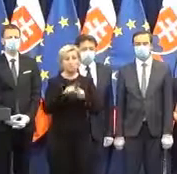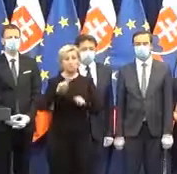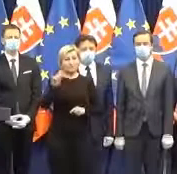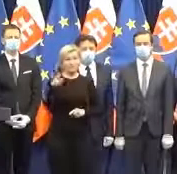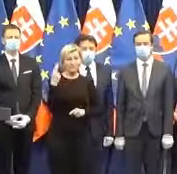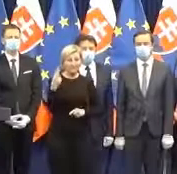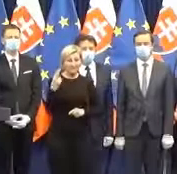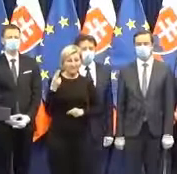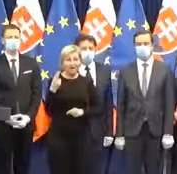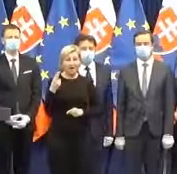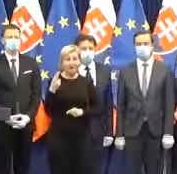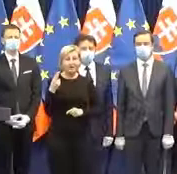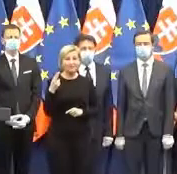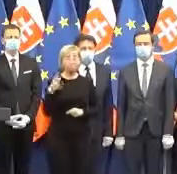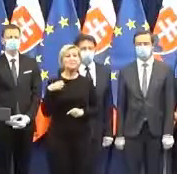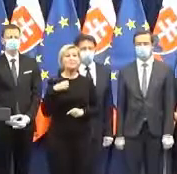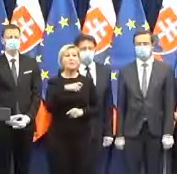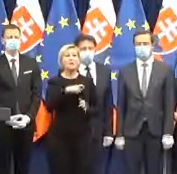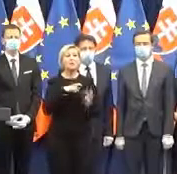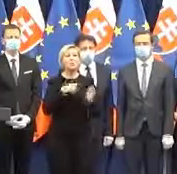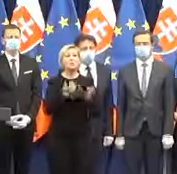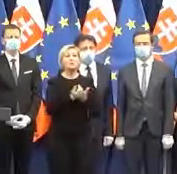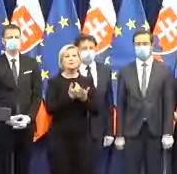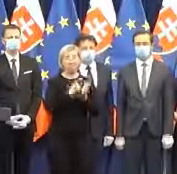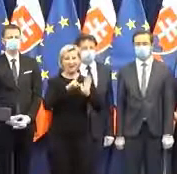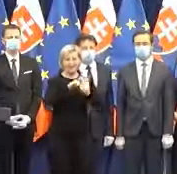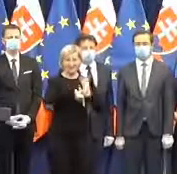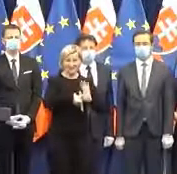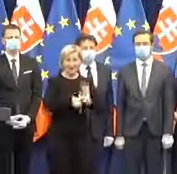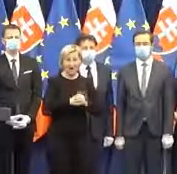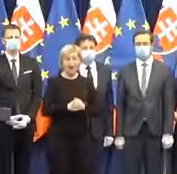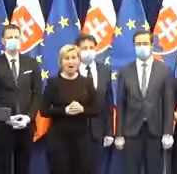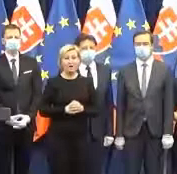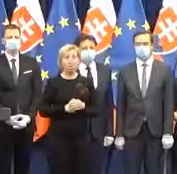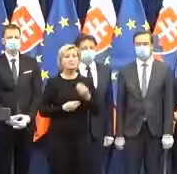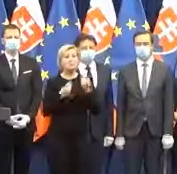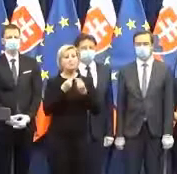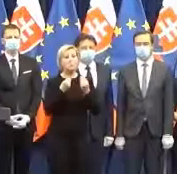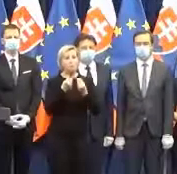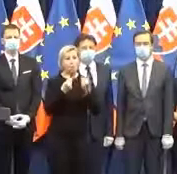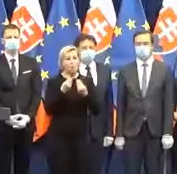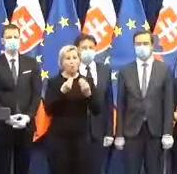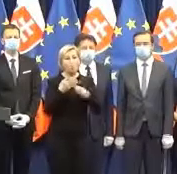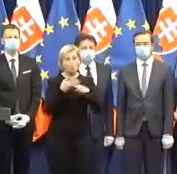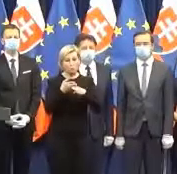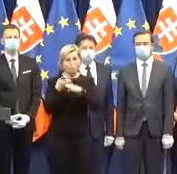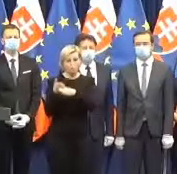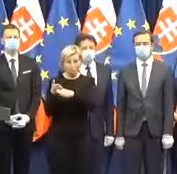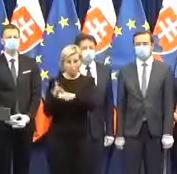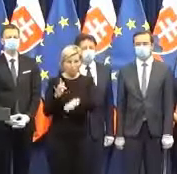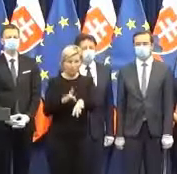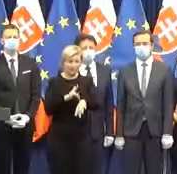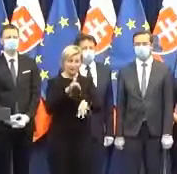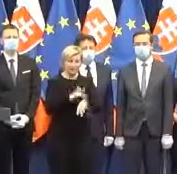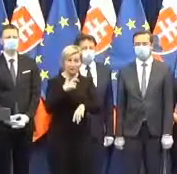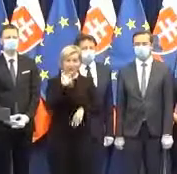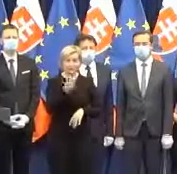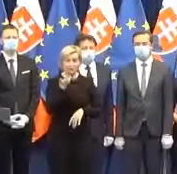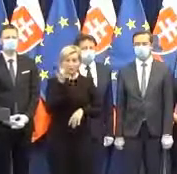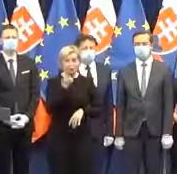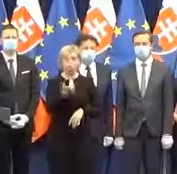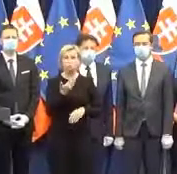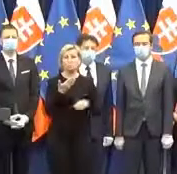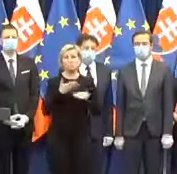aby pokúsili sa týmto ľuďom maximálne možne vyjsť v ústretí a pomáhať im či s nákupmi,